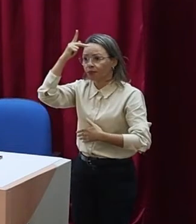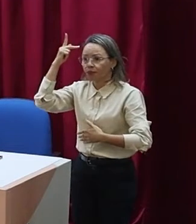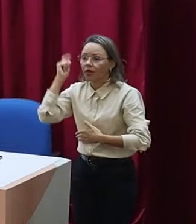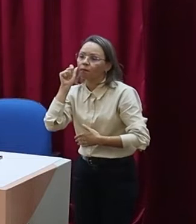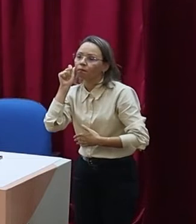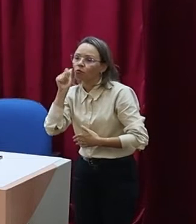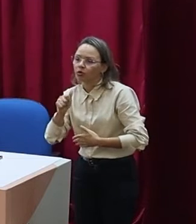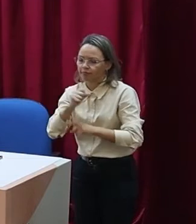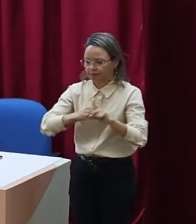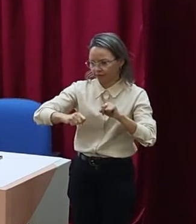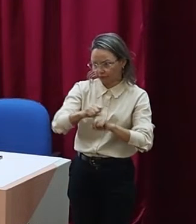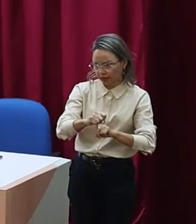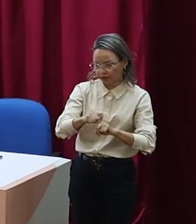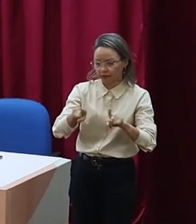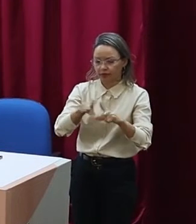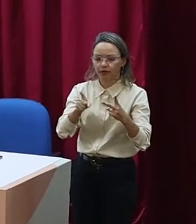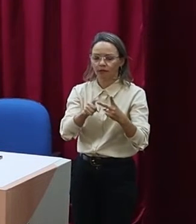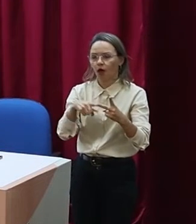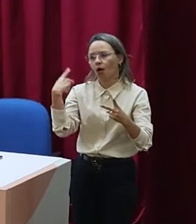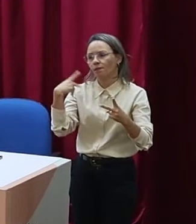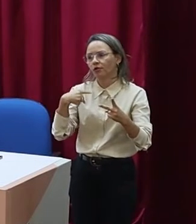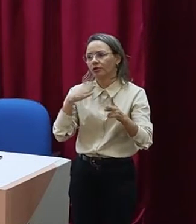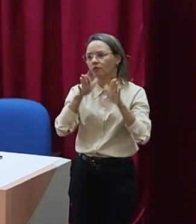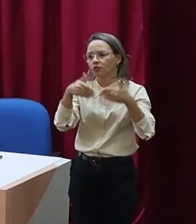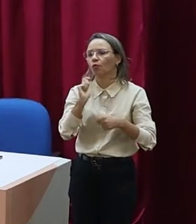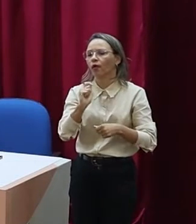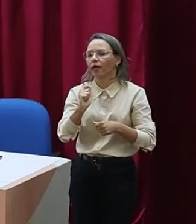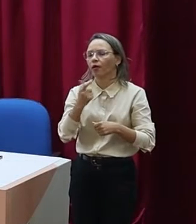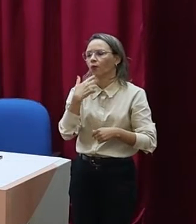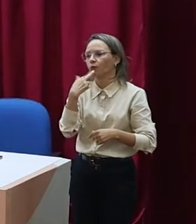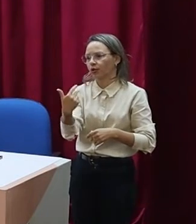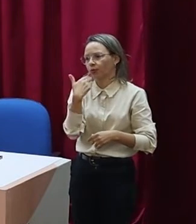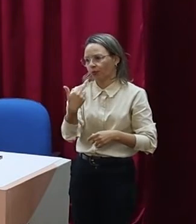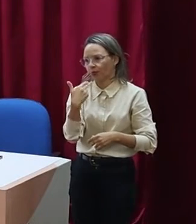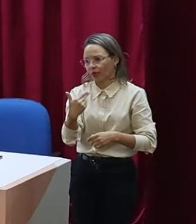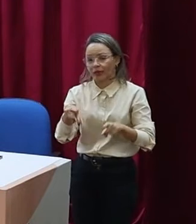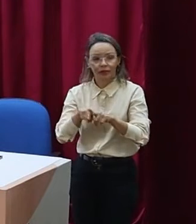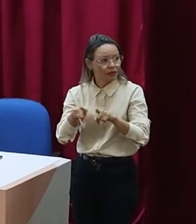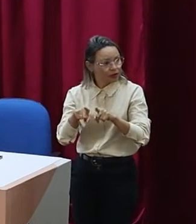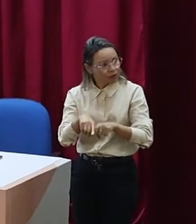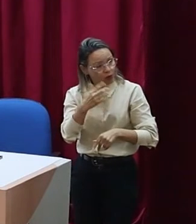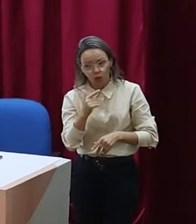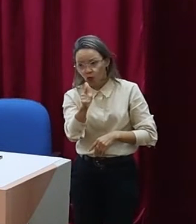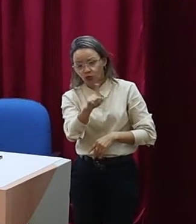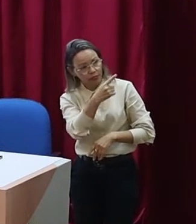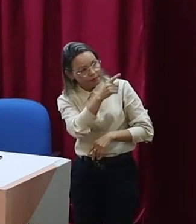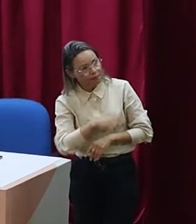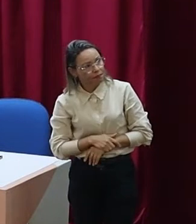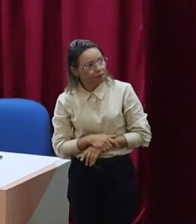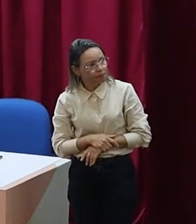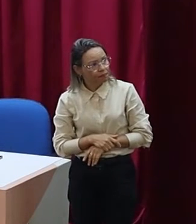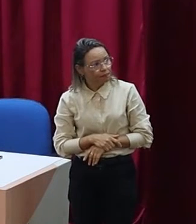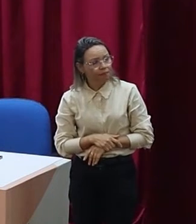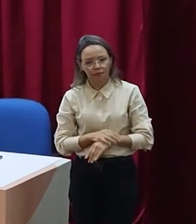sociedade, e uma política que diga respeito especificamente ao idioma. Ali uma outra matéria que foi também evidenciada pela